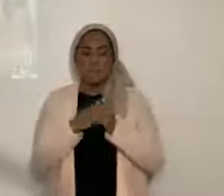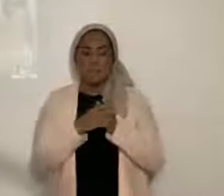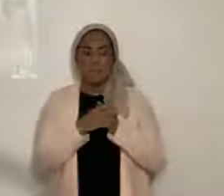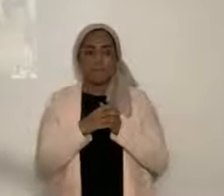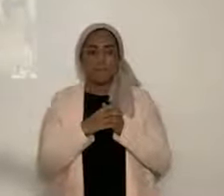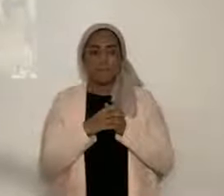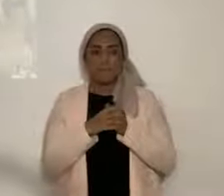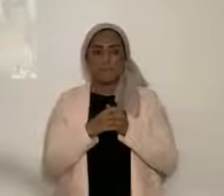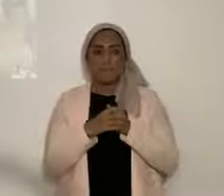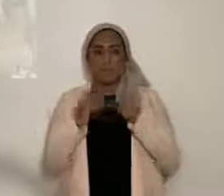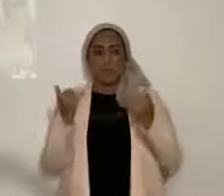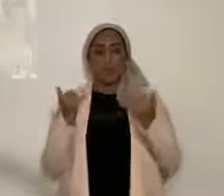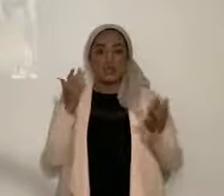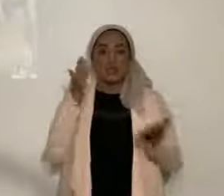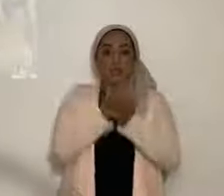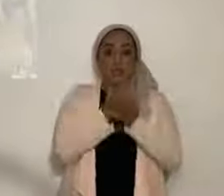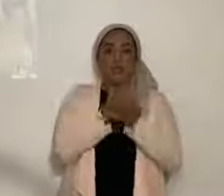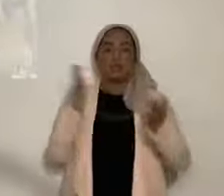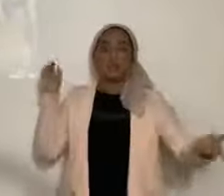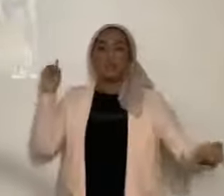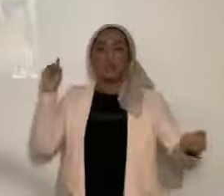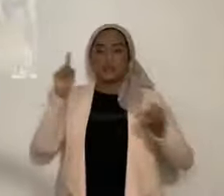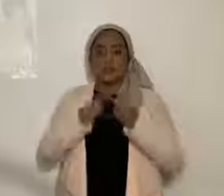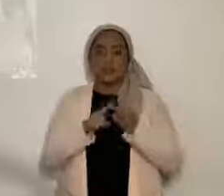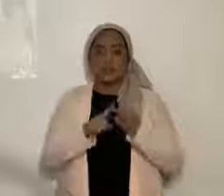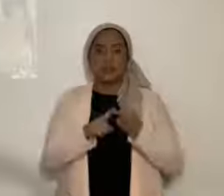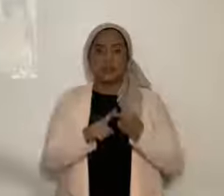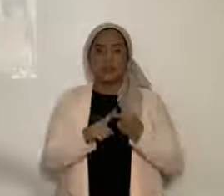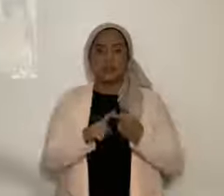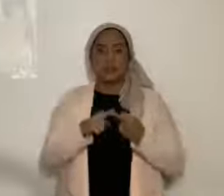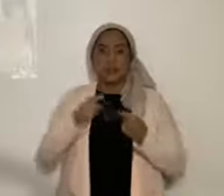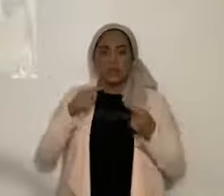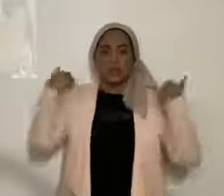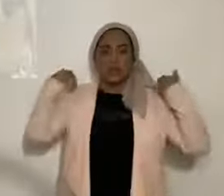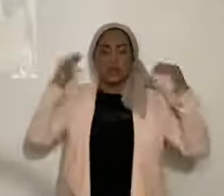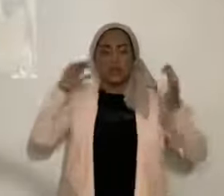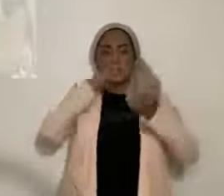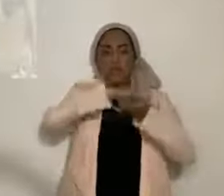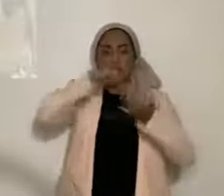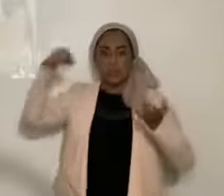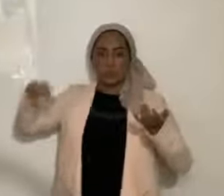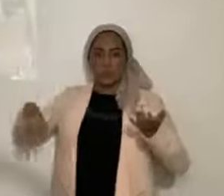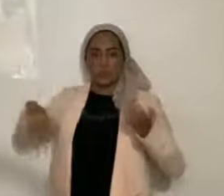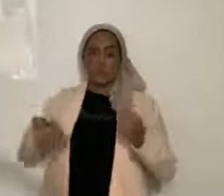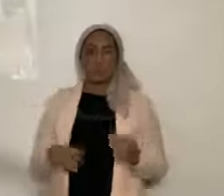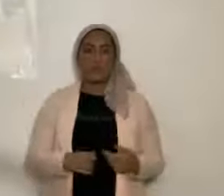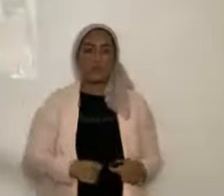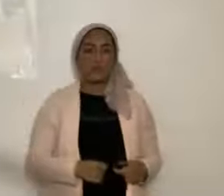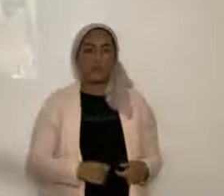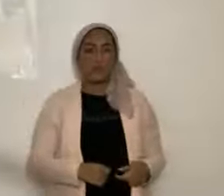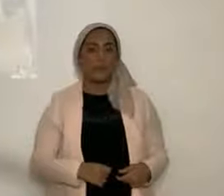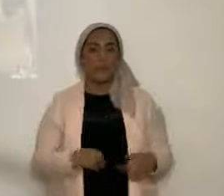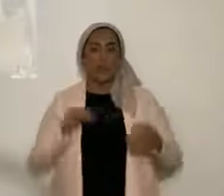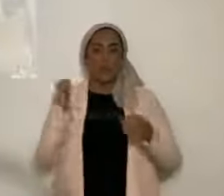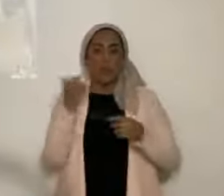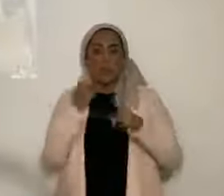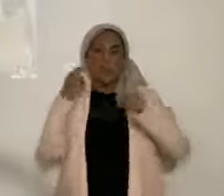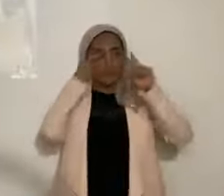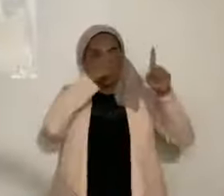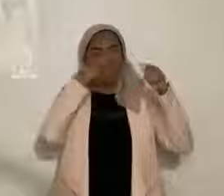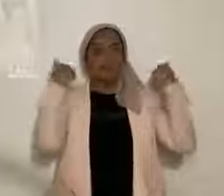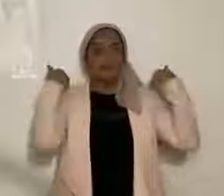quien al presente lo detiene hasta que a la vez se ha quitado de en medio. Todo apunta al